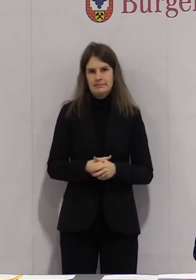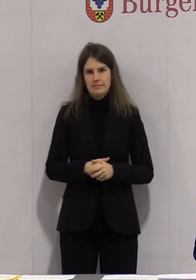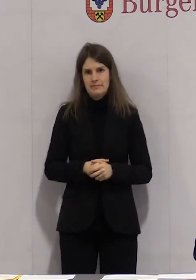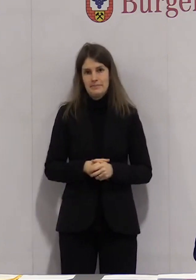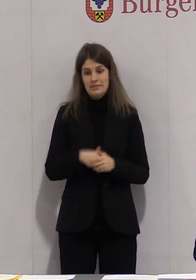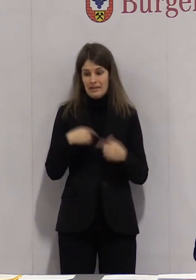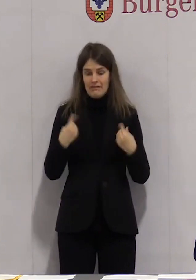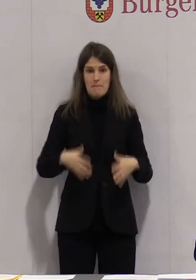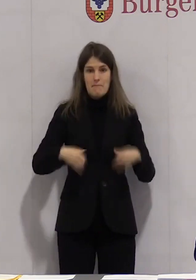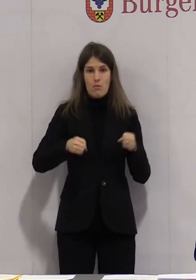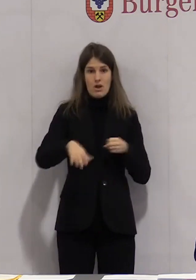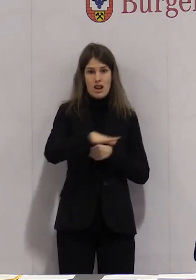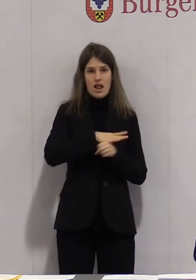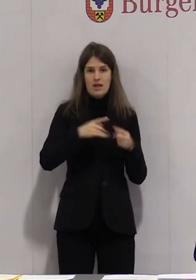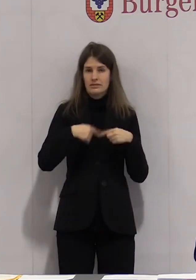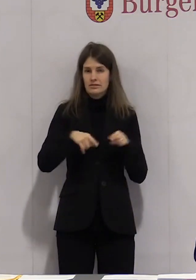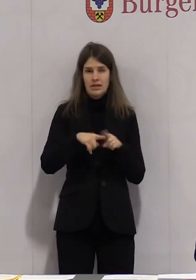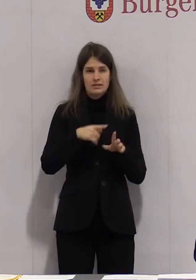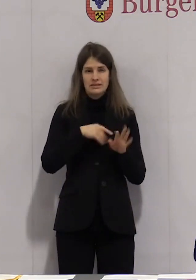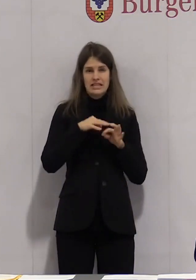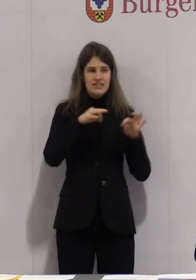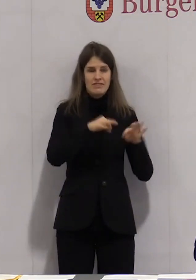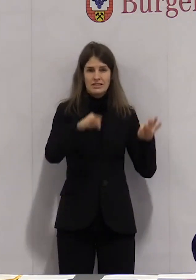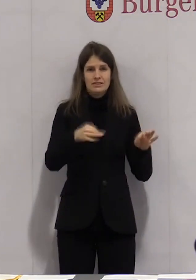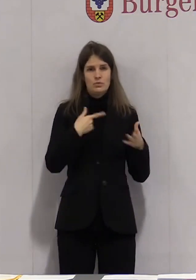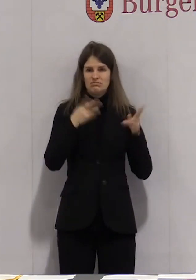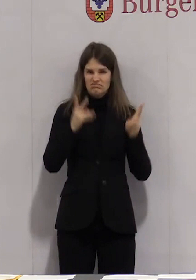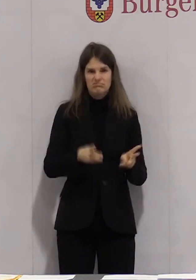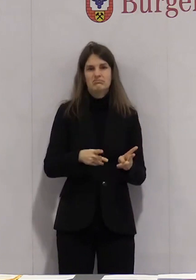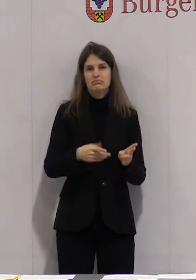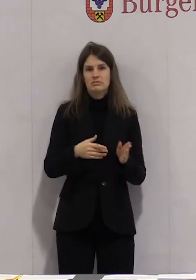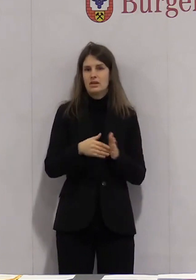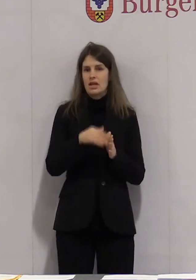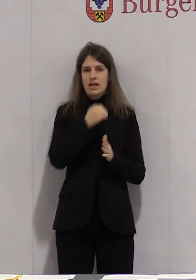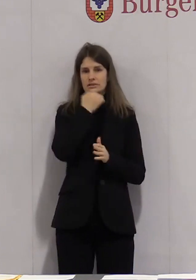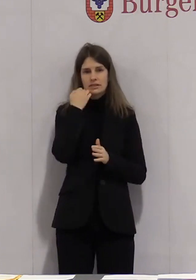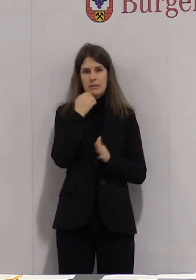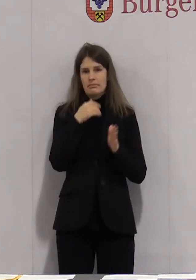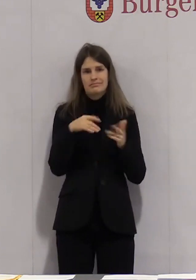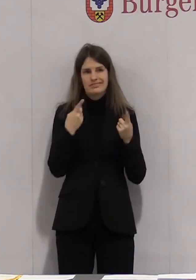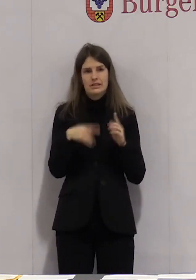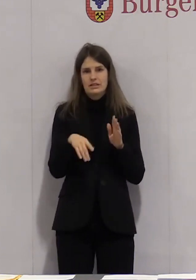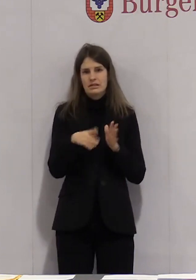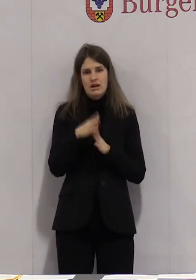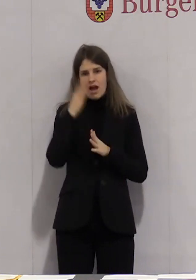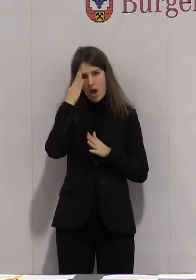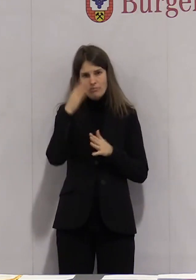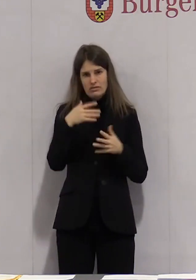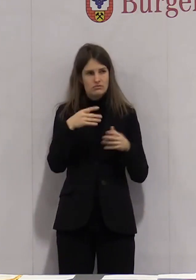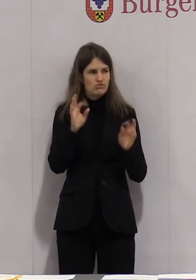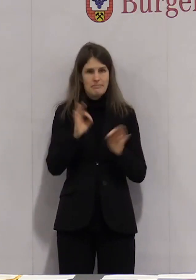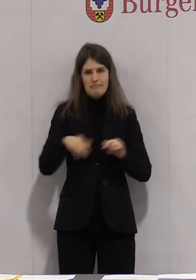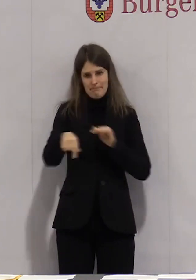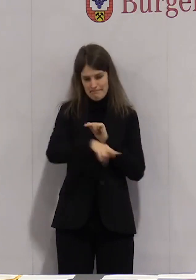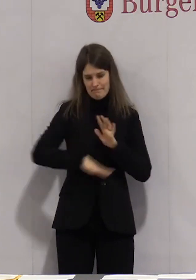infektions lage auch im moment an der negativen spitze desinfektions geschehens allerdings